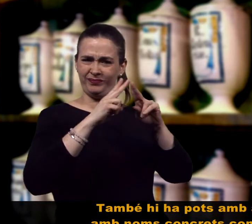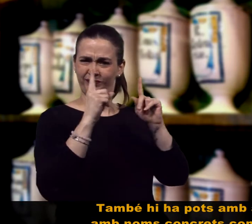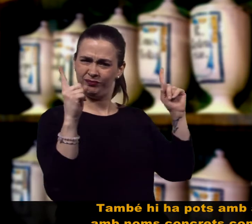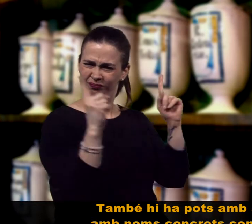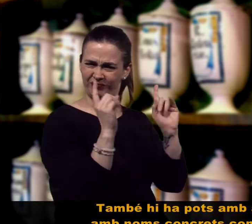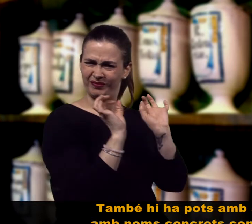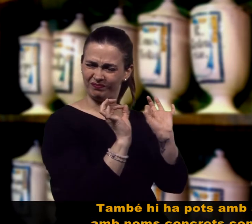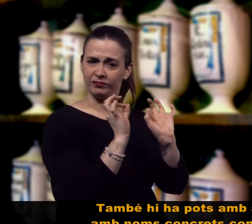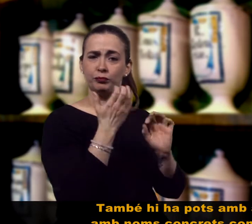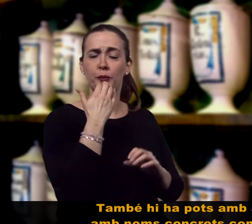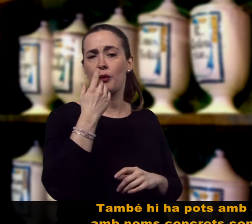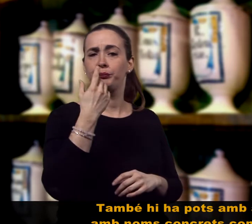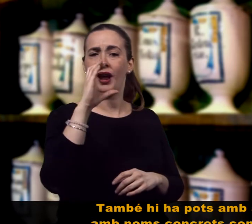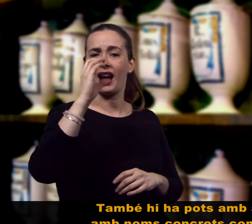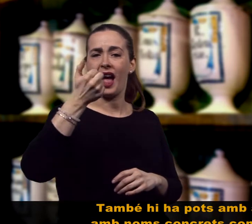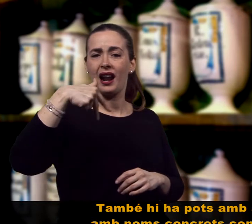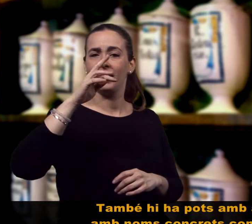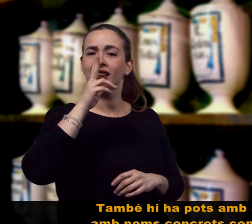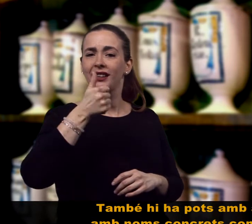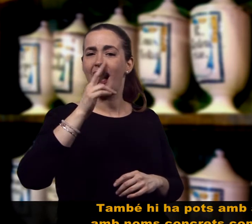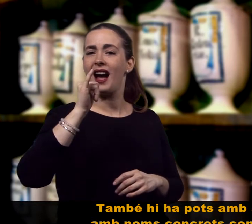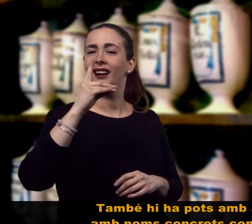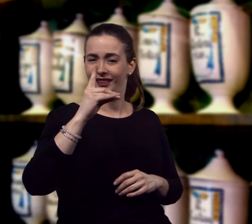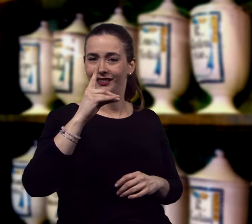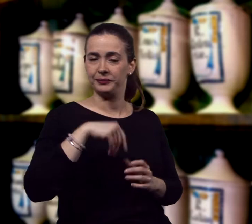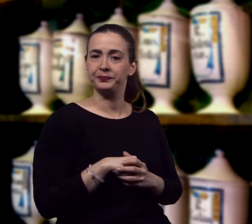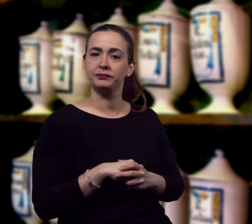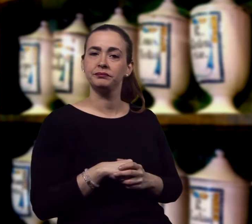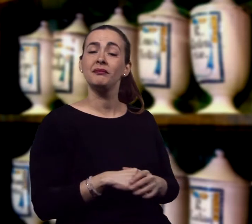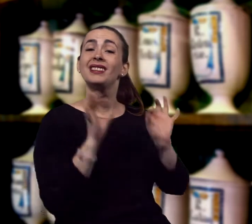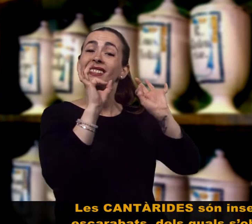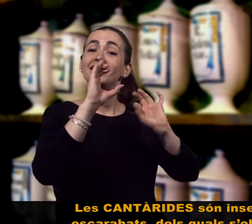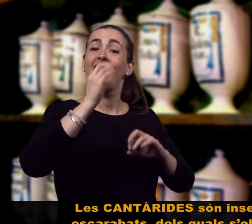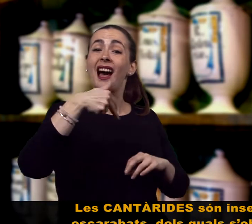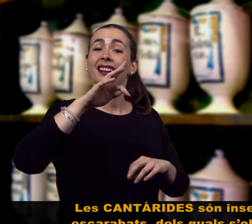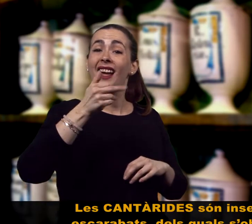També hi ha pots amb altres inicials amb noms concrets, com cantàrid.